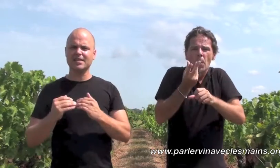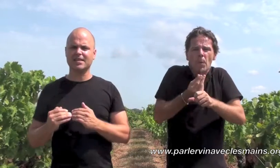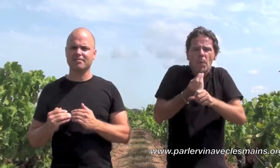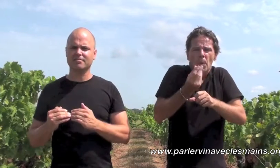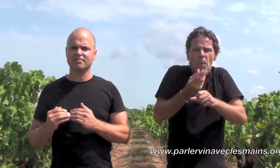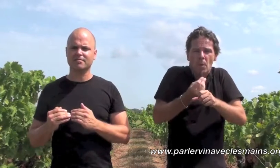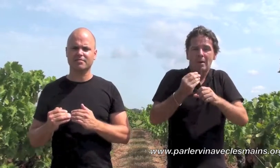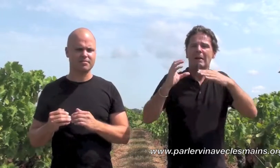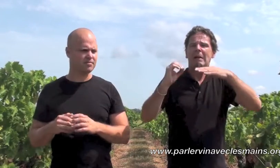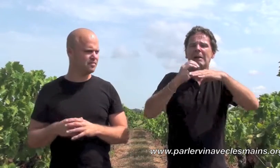l'acidité.